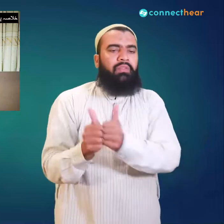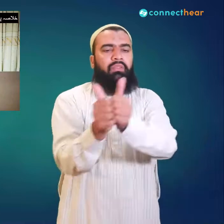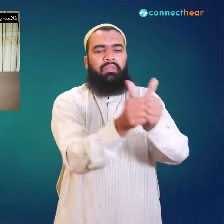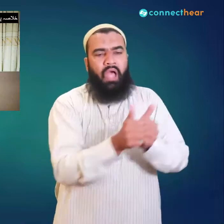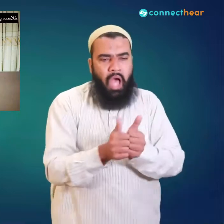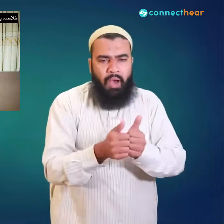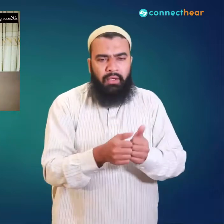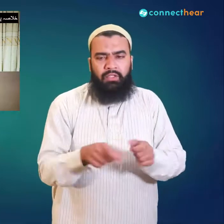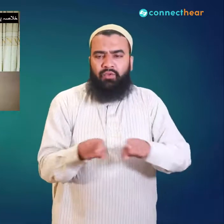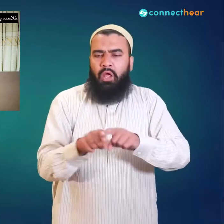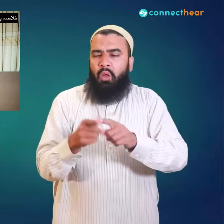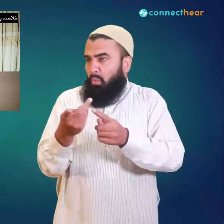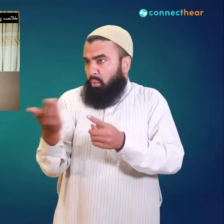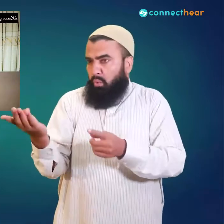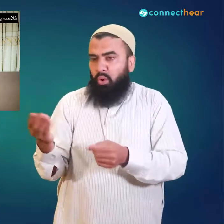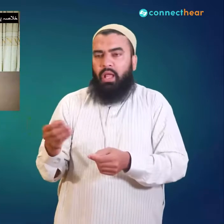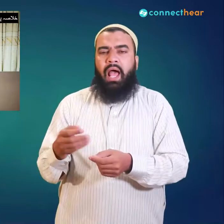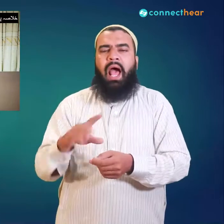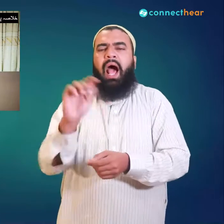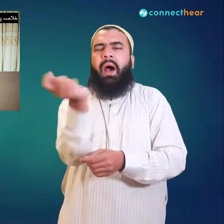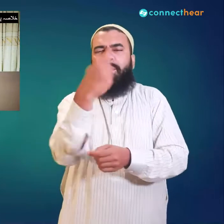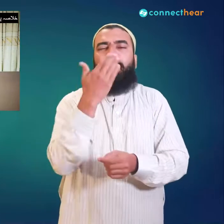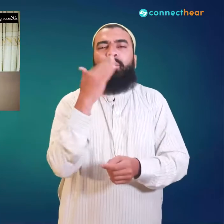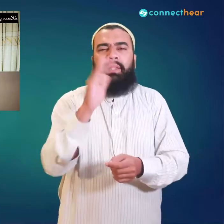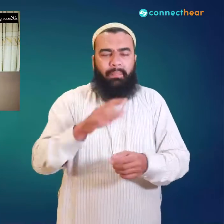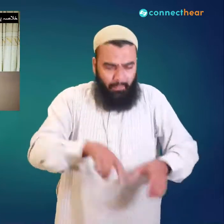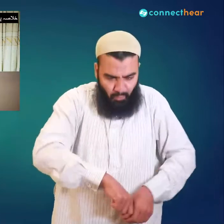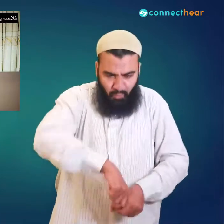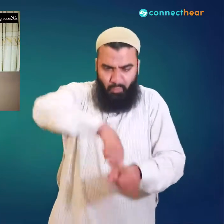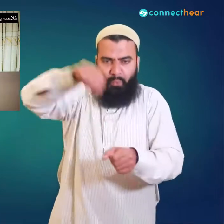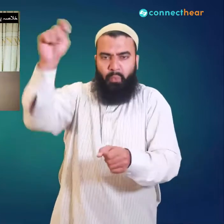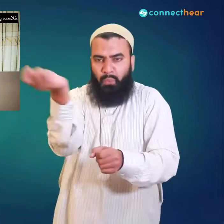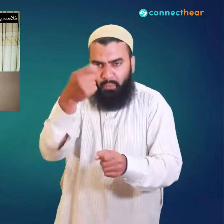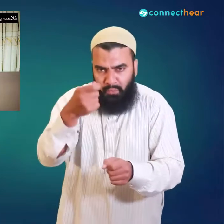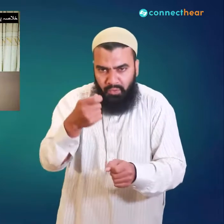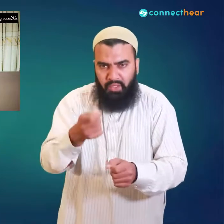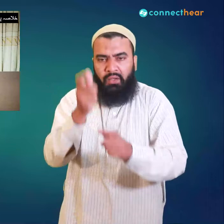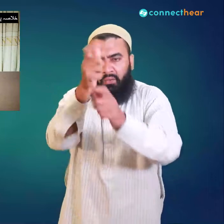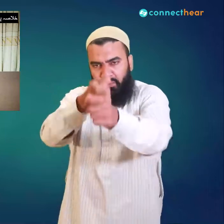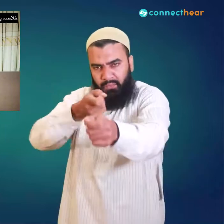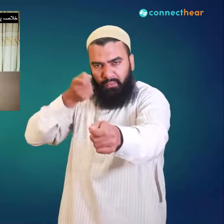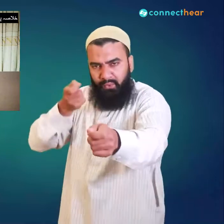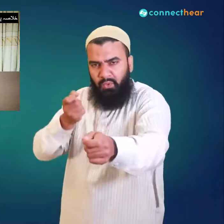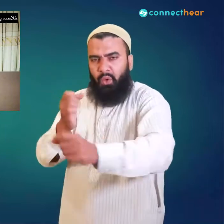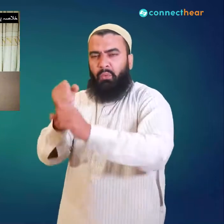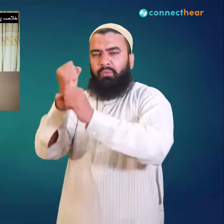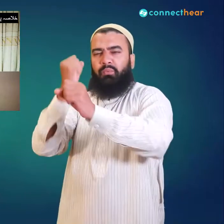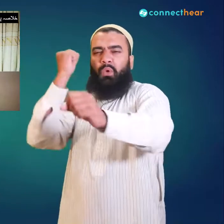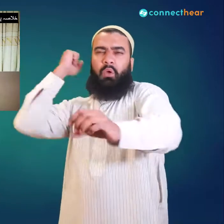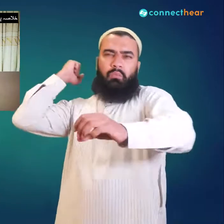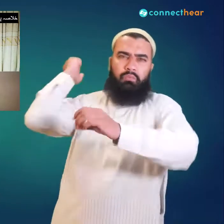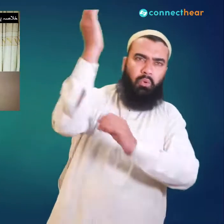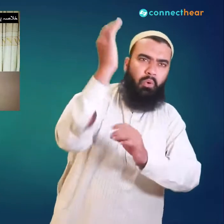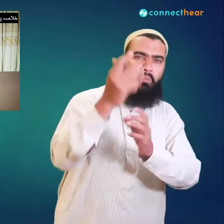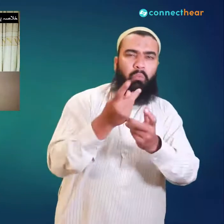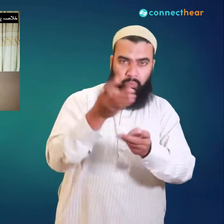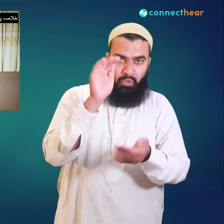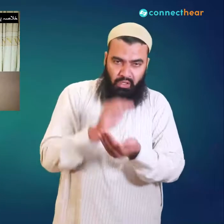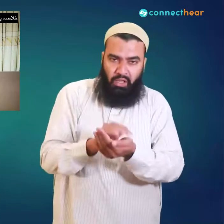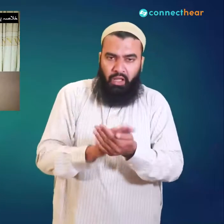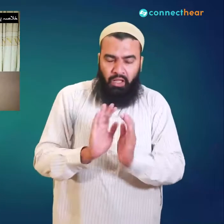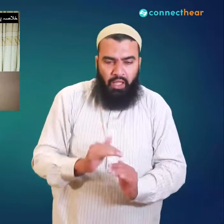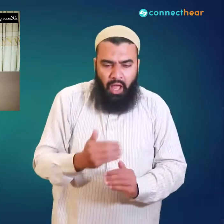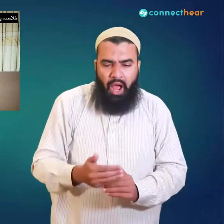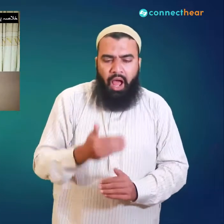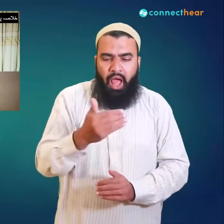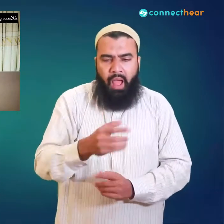یہ اوزار اور یہ اسلحہ، یہ تیر، تلوار، نیزہ کی شکل میں ہوا کرتا تھا، اور